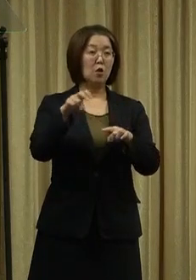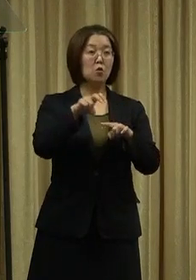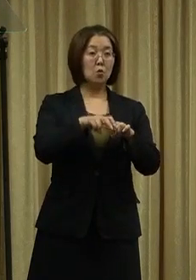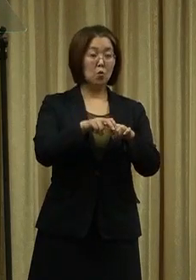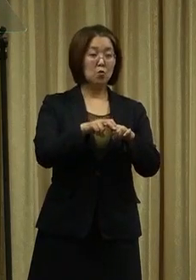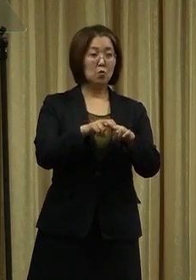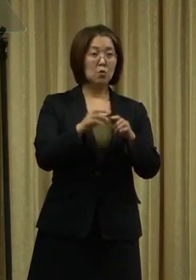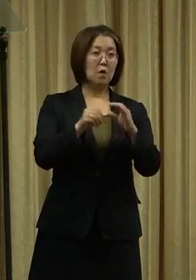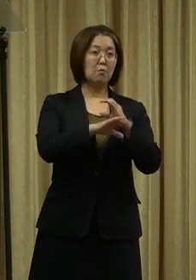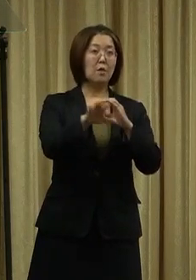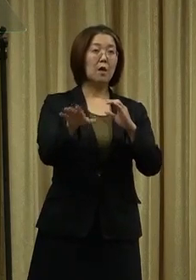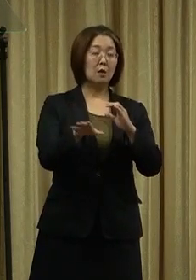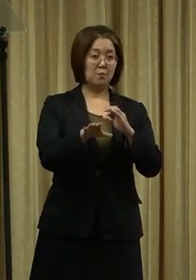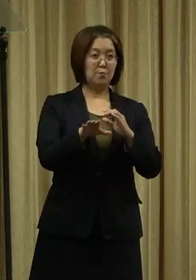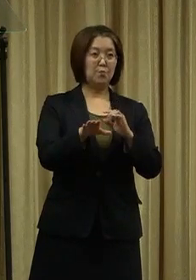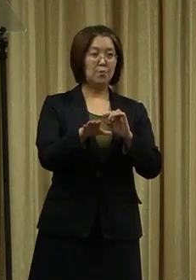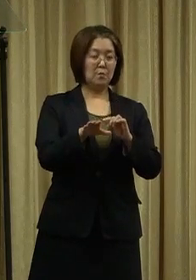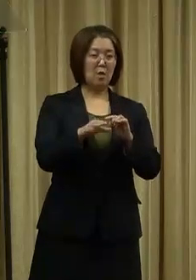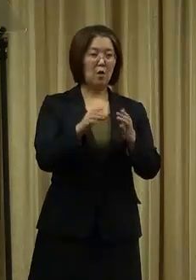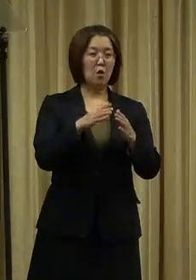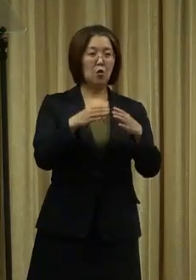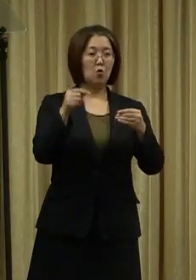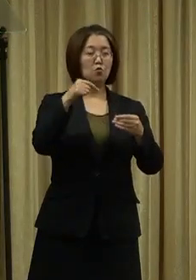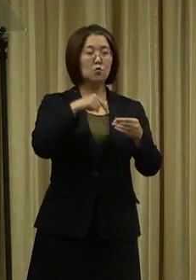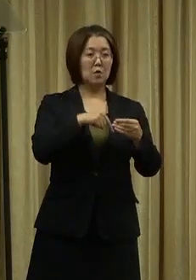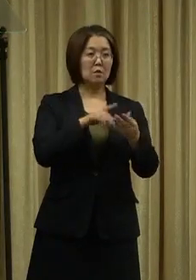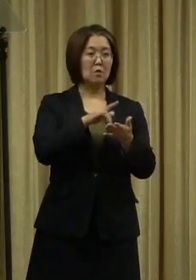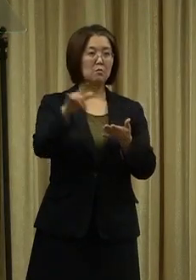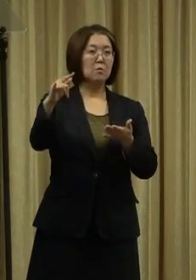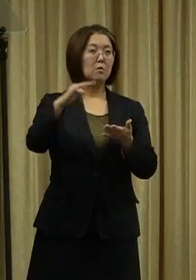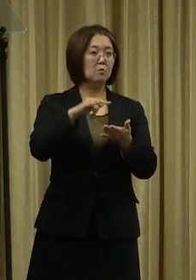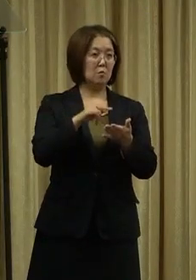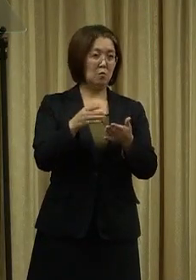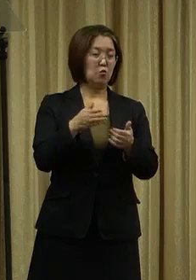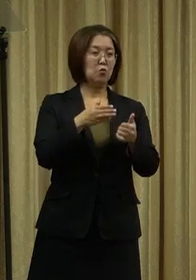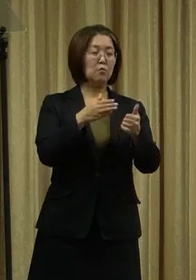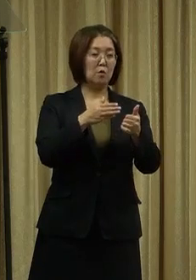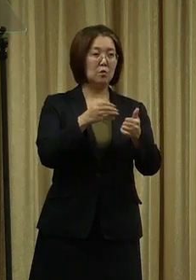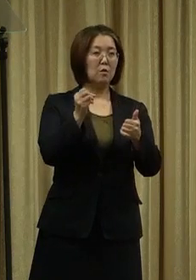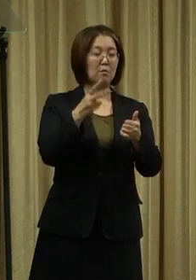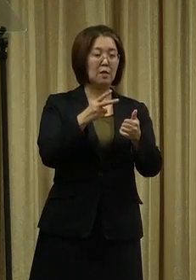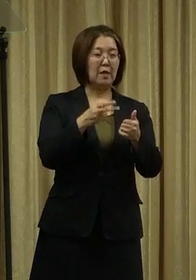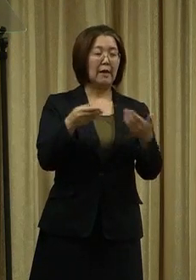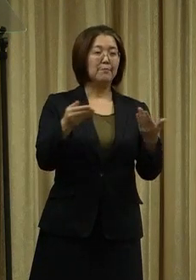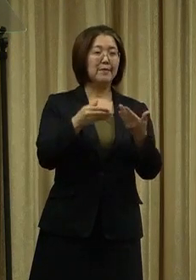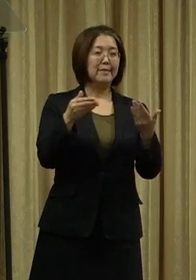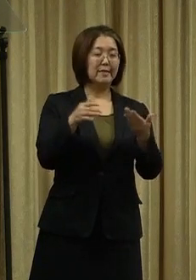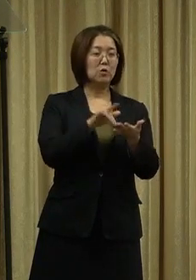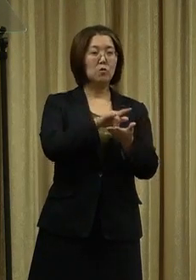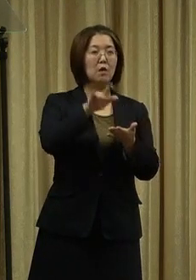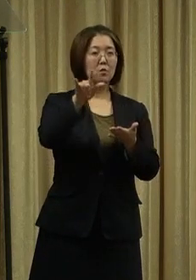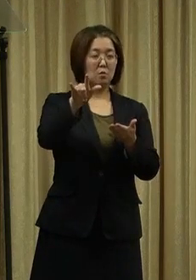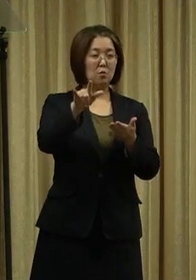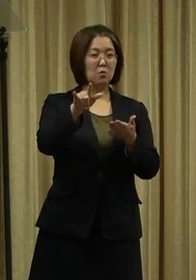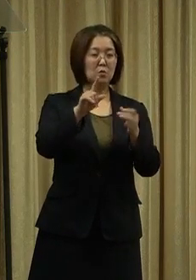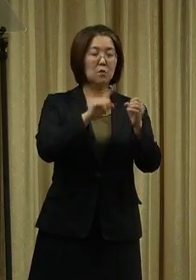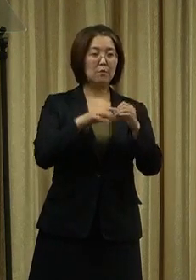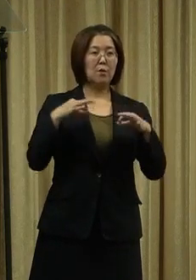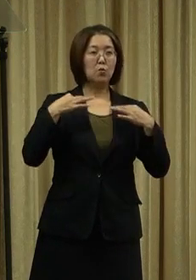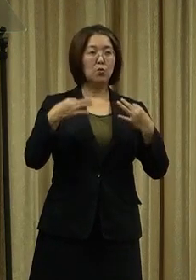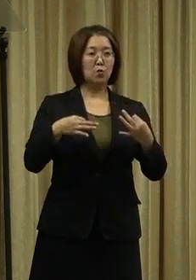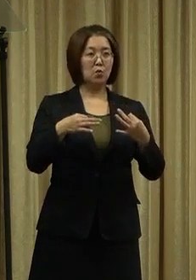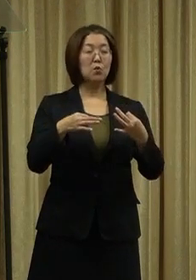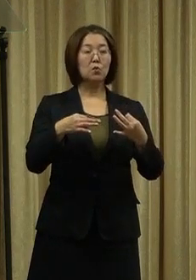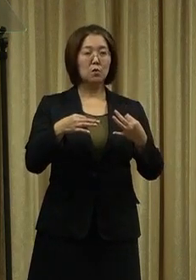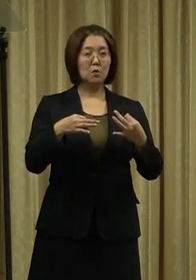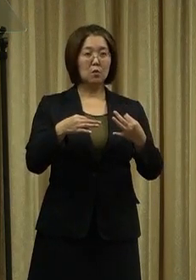、国内線の利用を促進するほか、ビジネスジェットの受け入れを拡大するため、富裕層向け旅行会